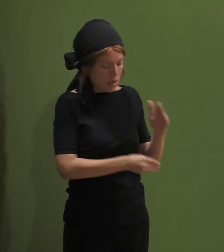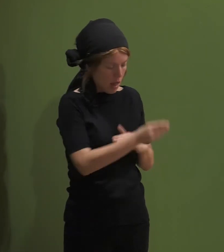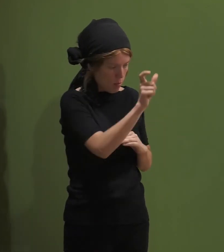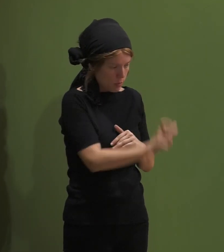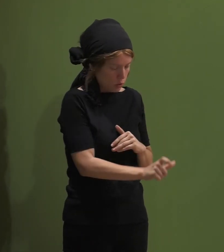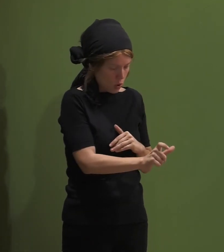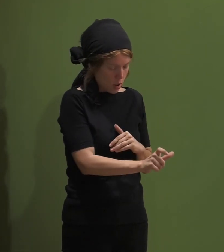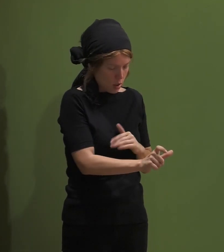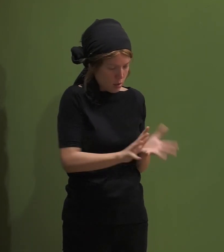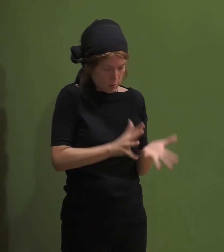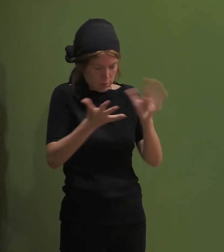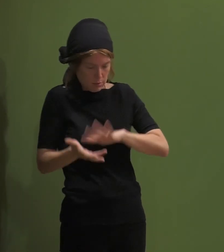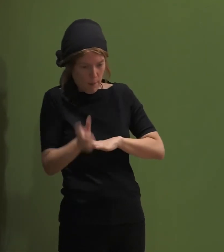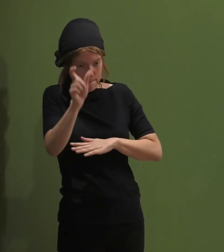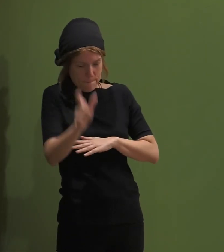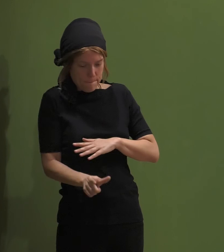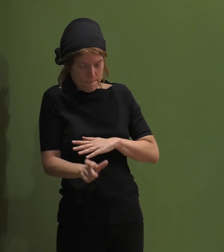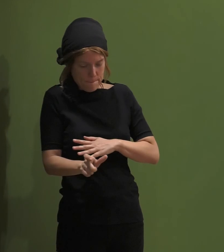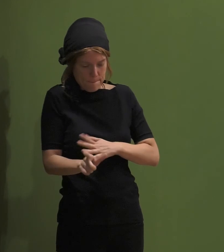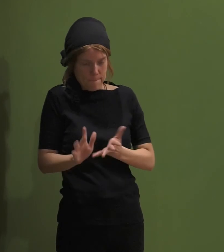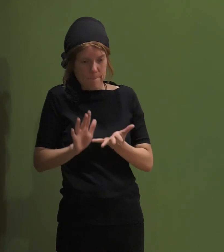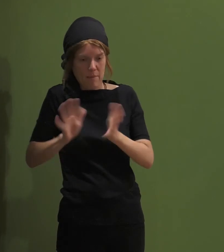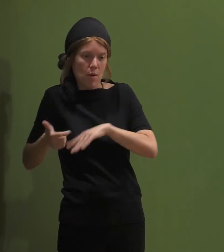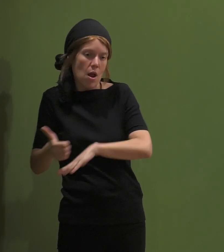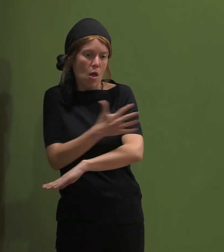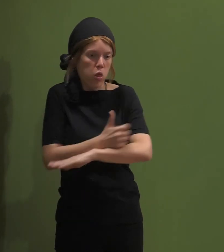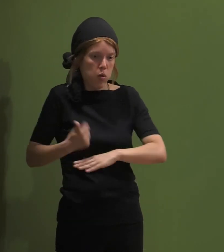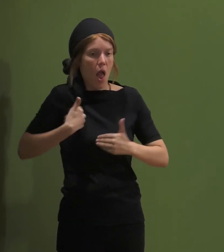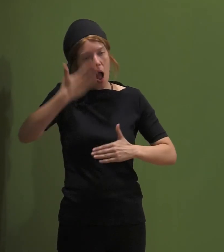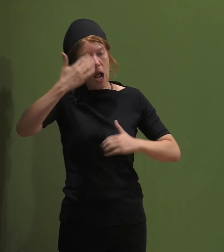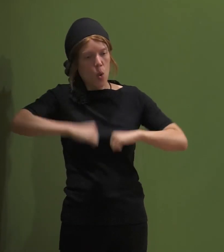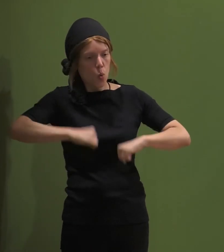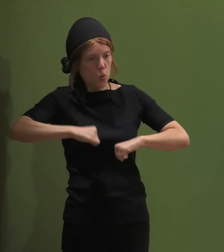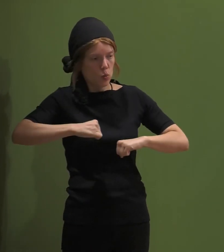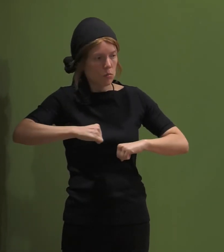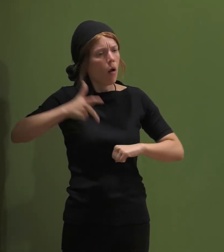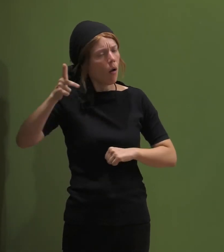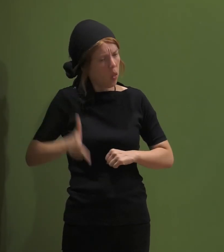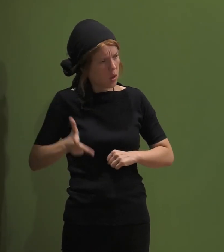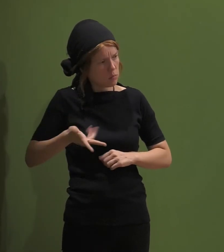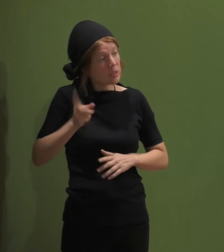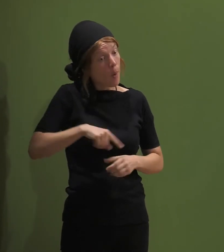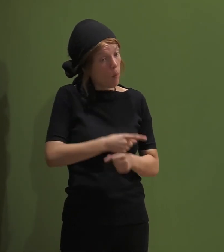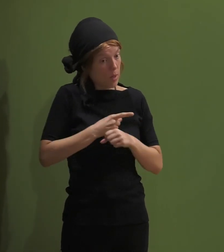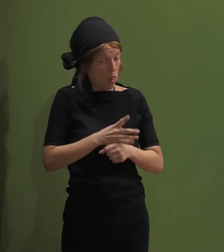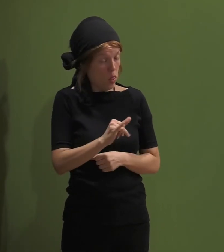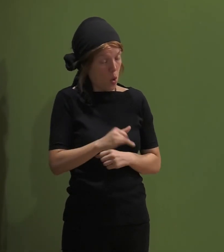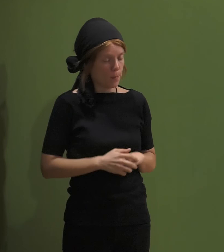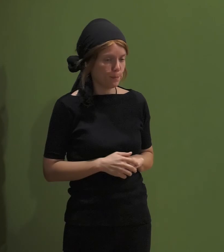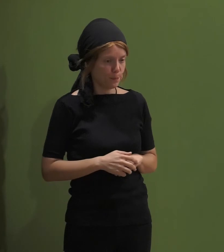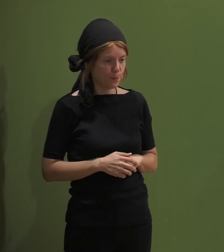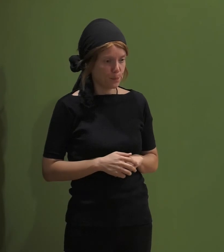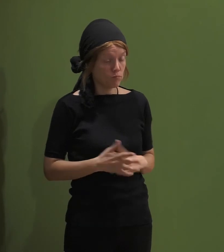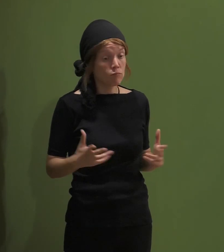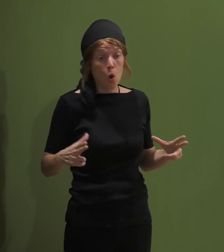personas, nos convertimos en individuos y acabamos siendo ciudadanos cuando somos adultos, objeto de derechos, pero también de obligaciones y de deberes,